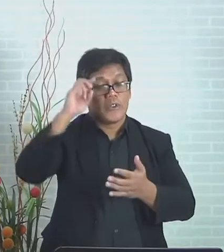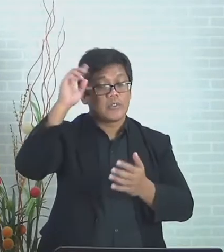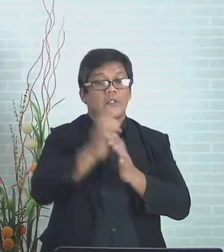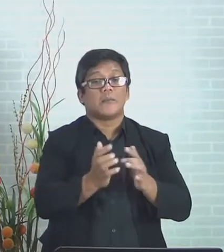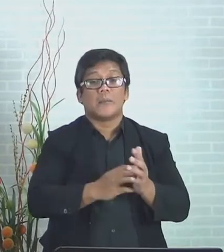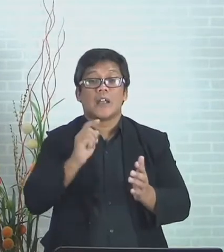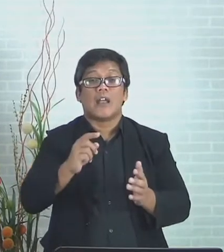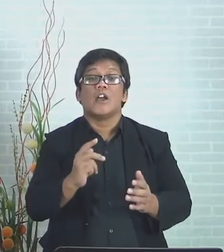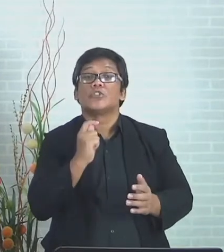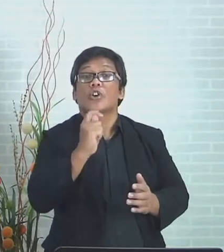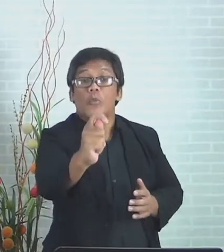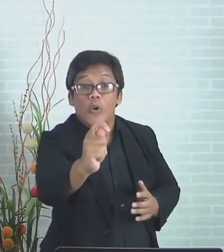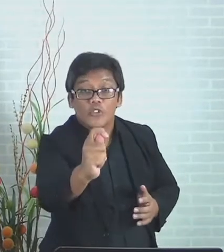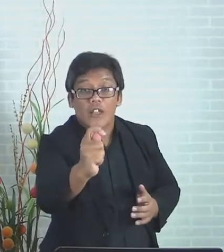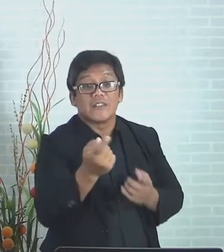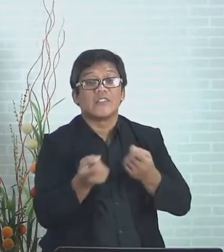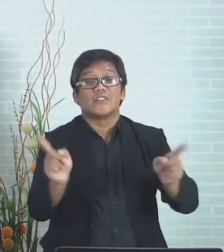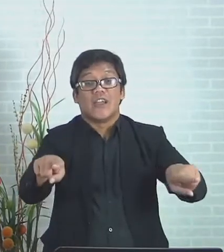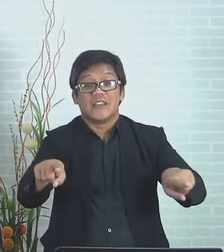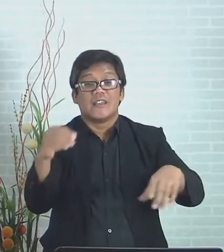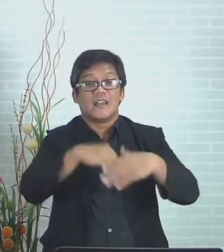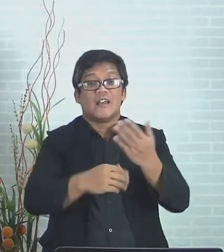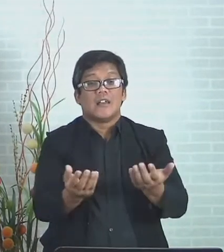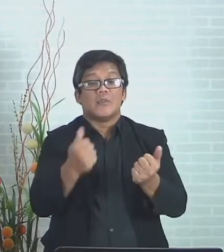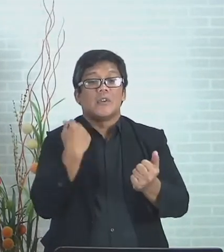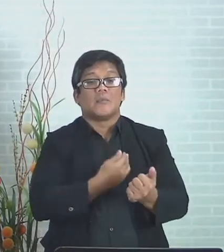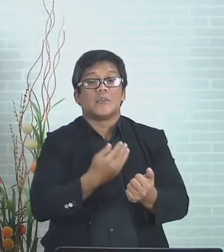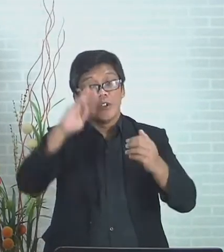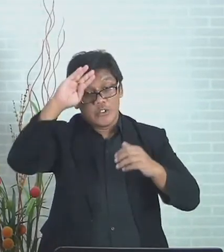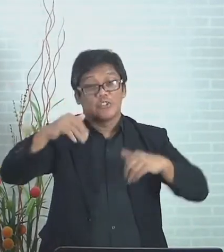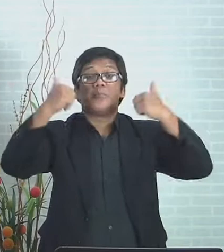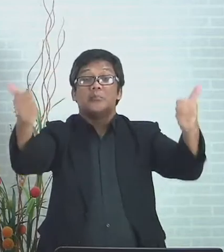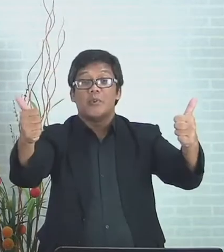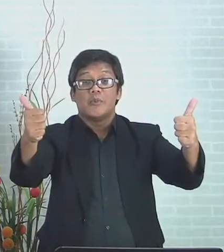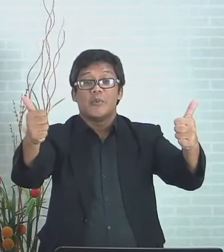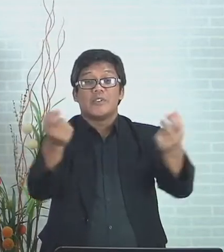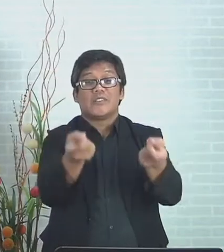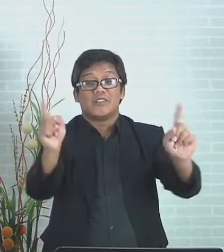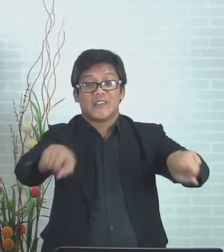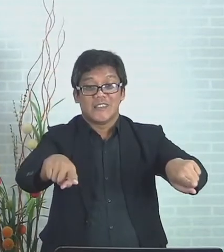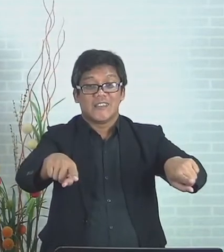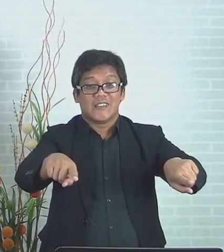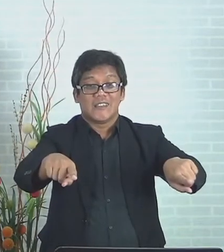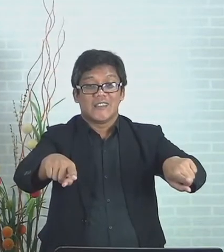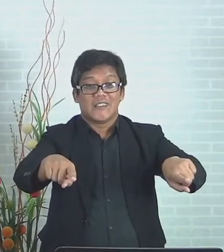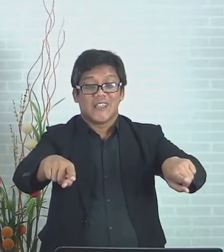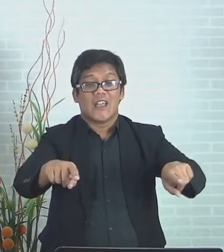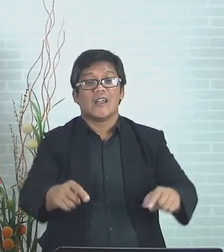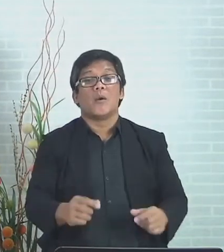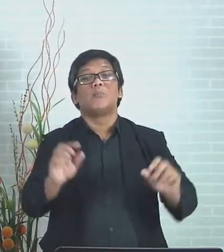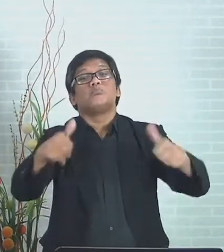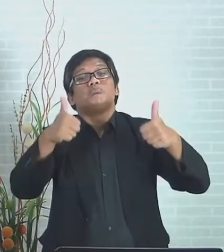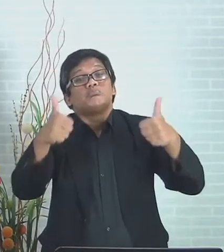terobosan-terobosan terjadi dalam hidup kami kesembuhan terjadi kekuatan luar terjadi pemulihan terjadi